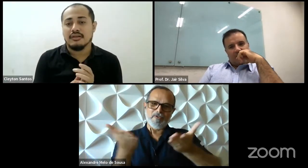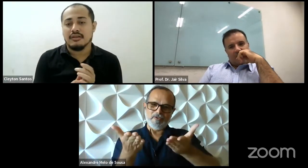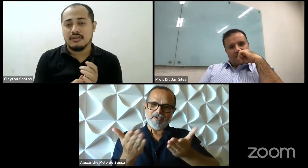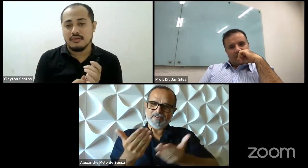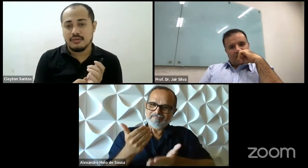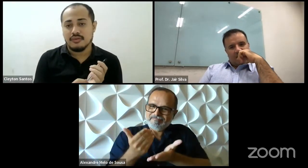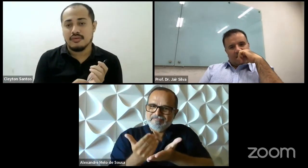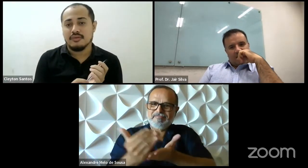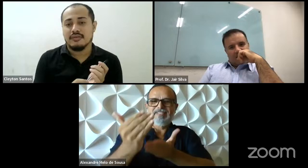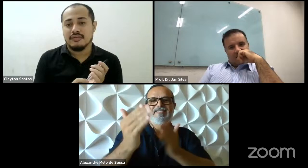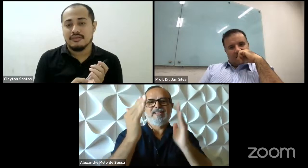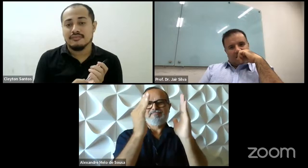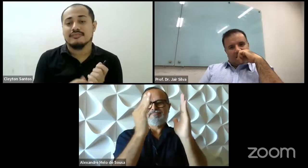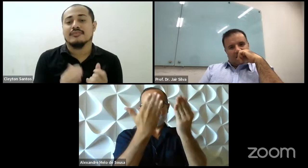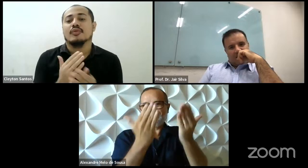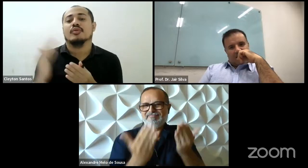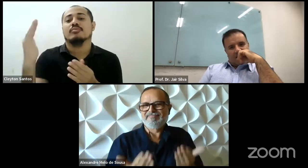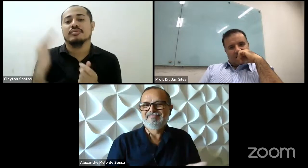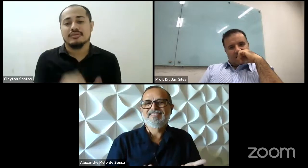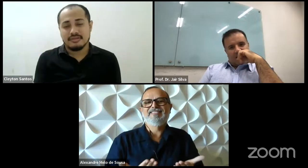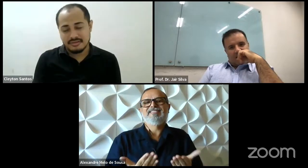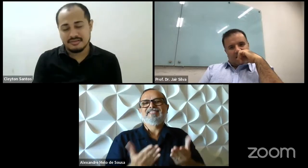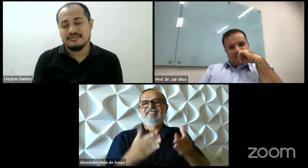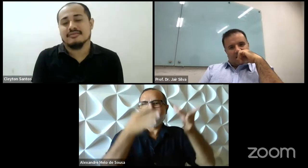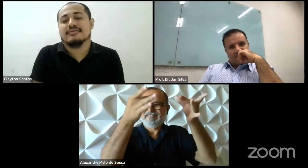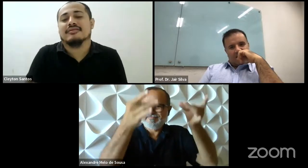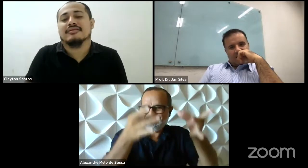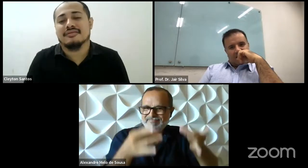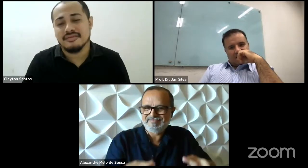dessas gravações.